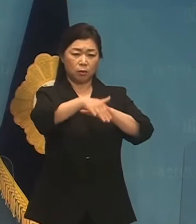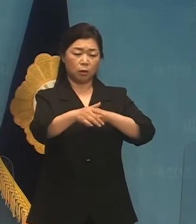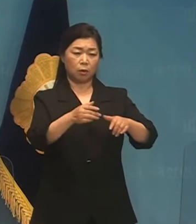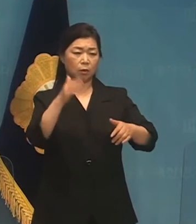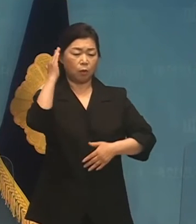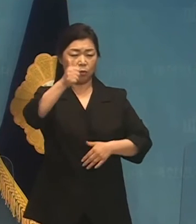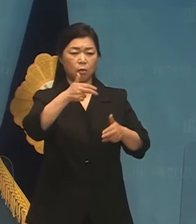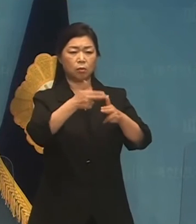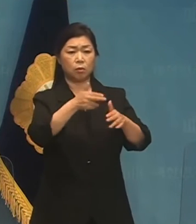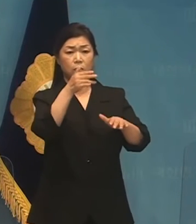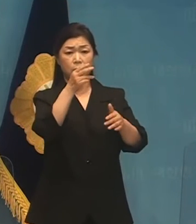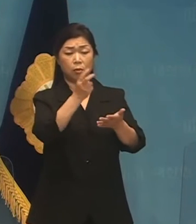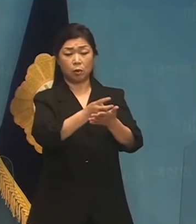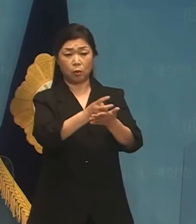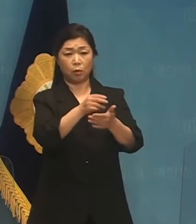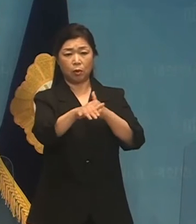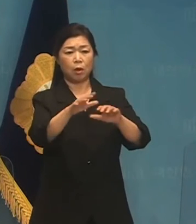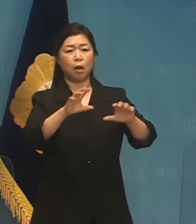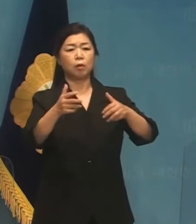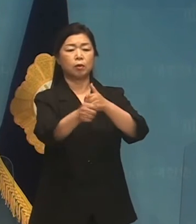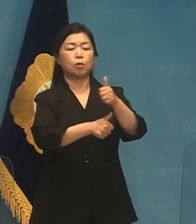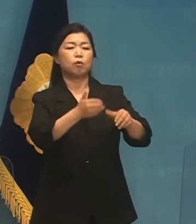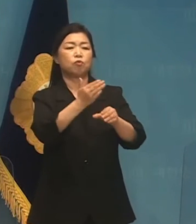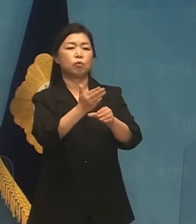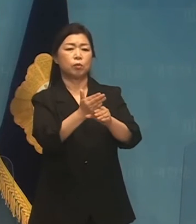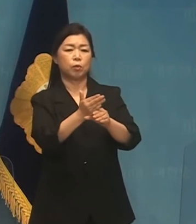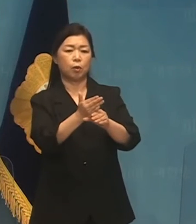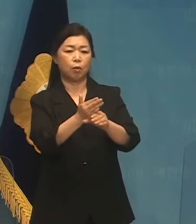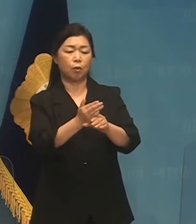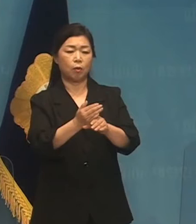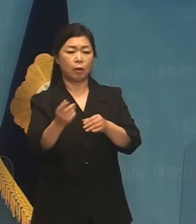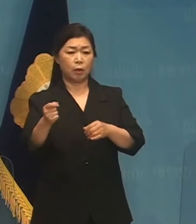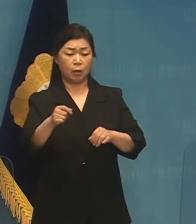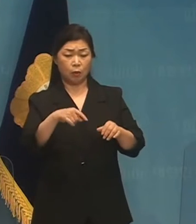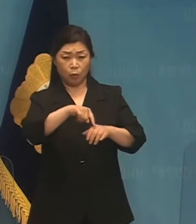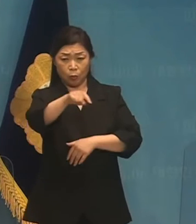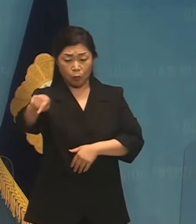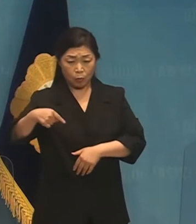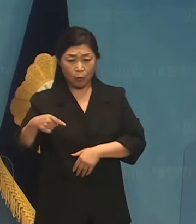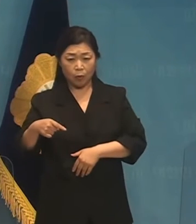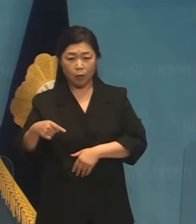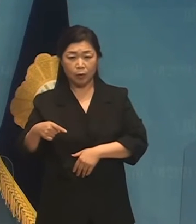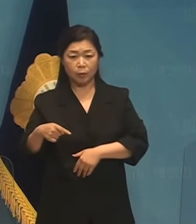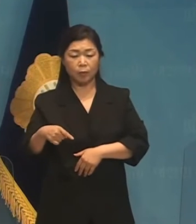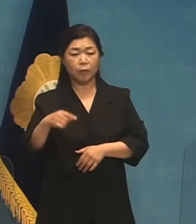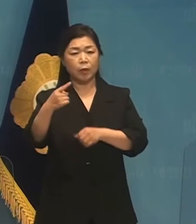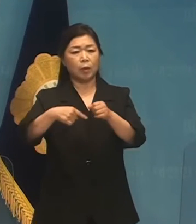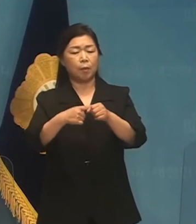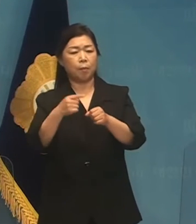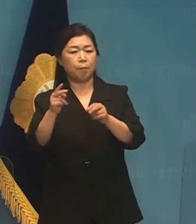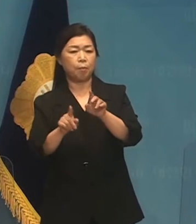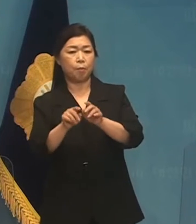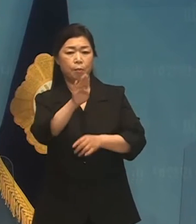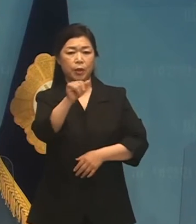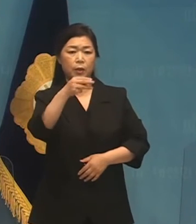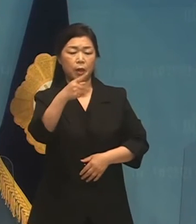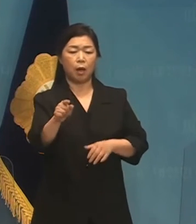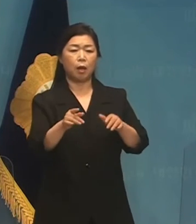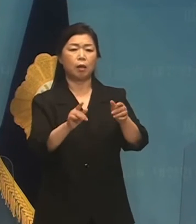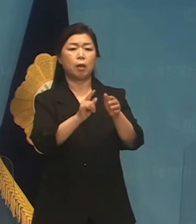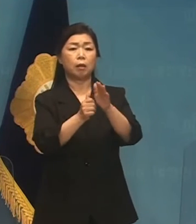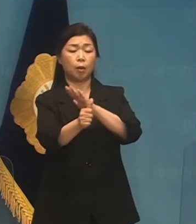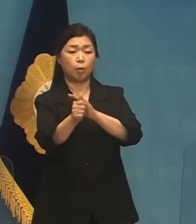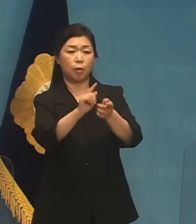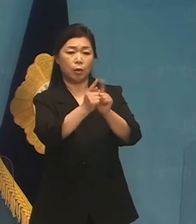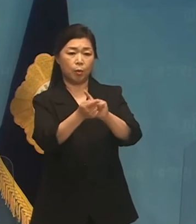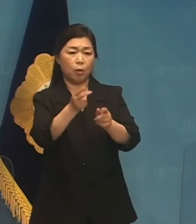대통령제를 의회 중심 권력 구조와 비례의석 정당으로 무력화된 연동형 비례대표제를